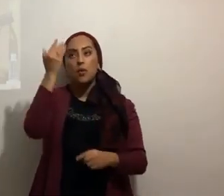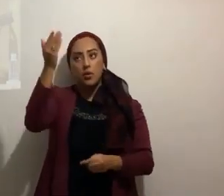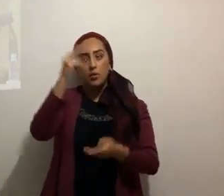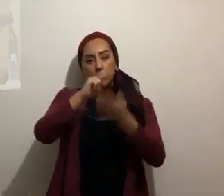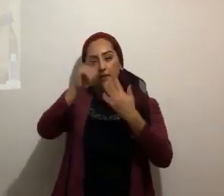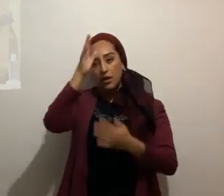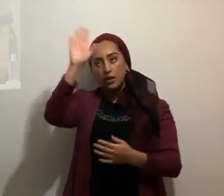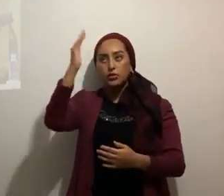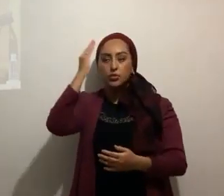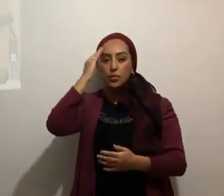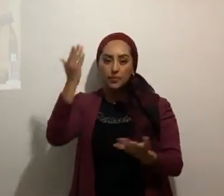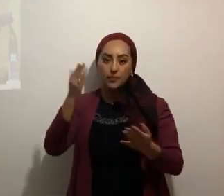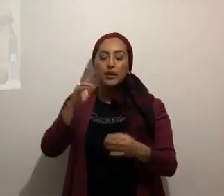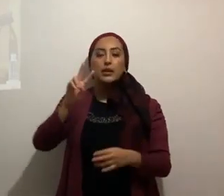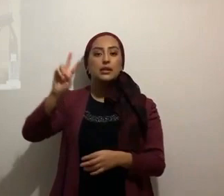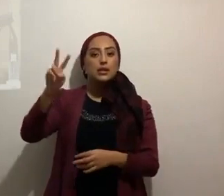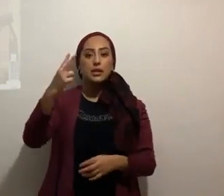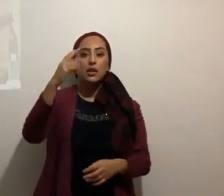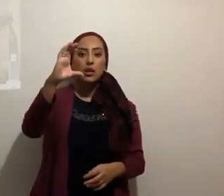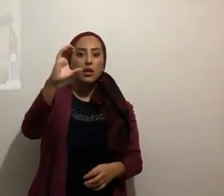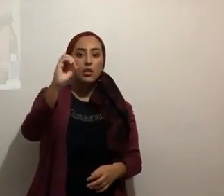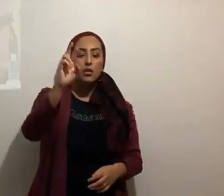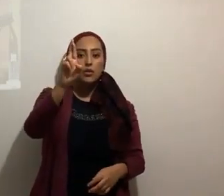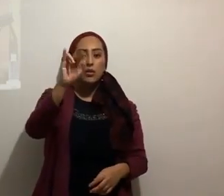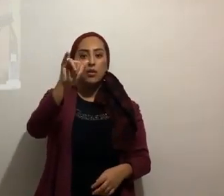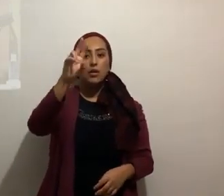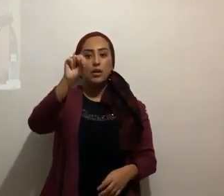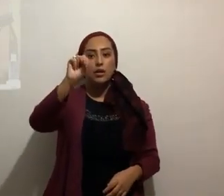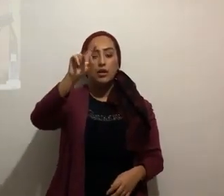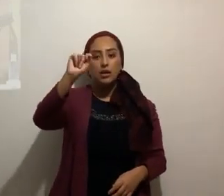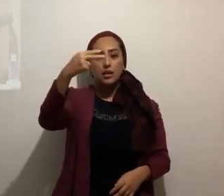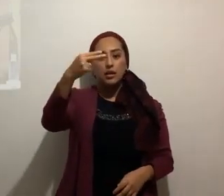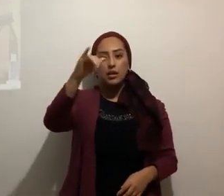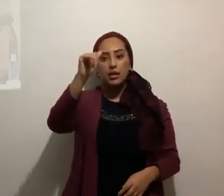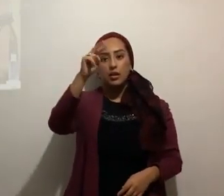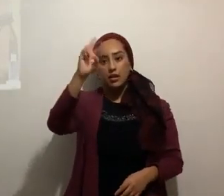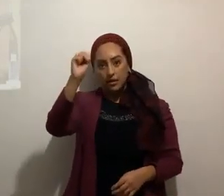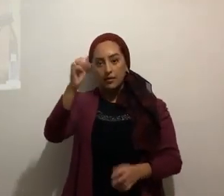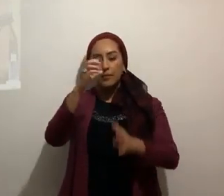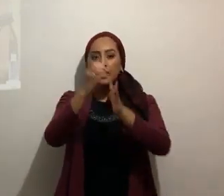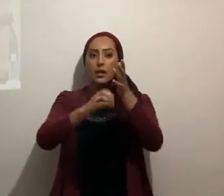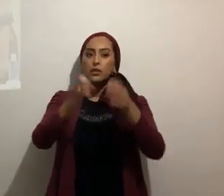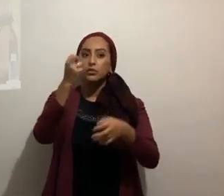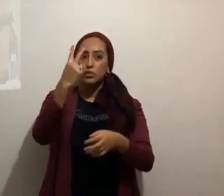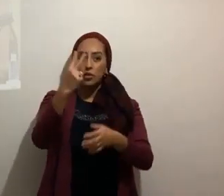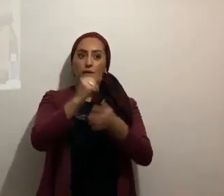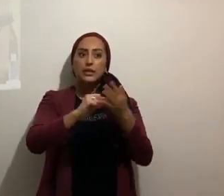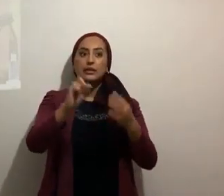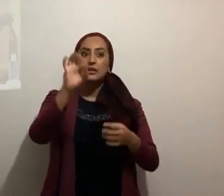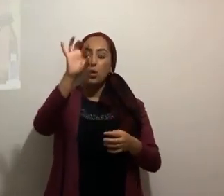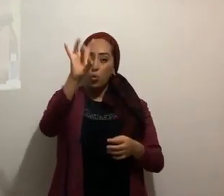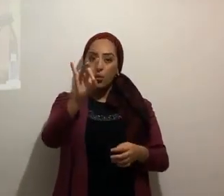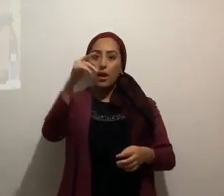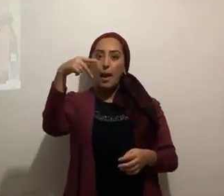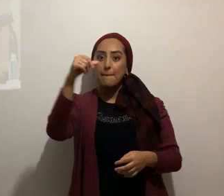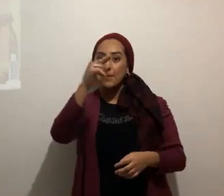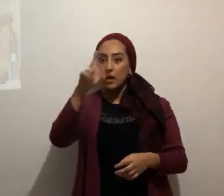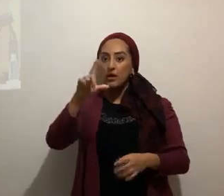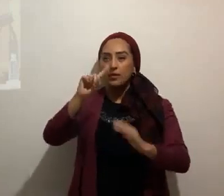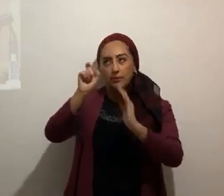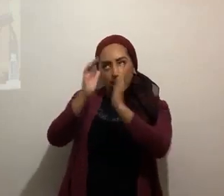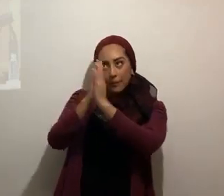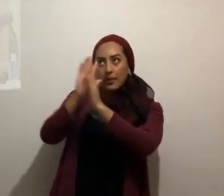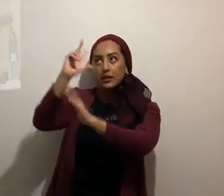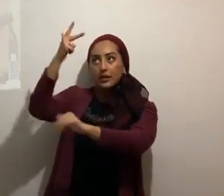sabe. En 2 de Corintios, anoten la cita, capítulo 12, verso 8, Pablo le pidió